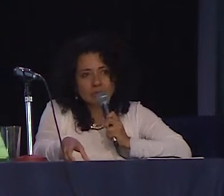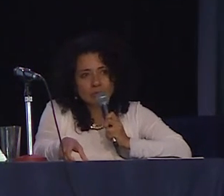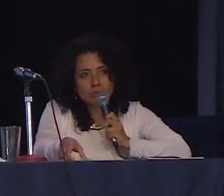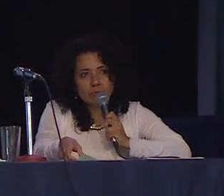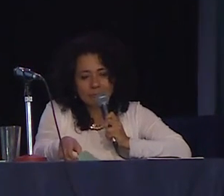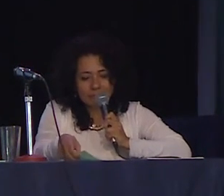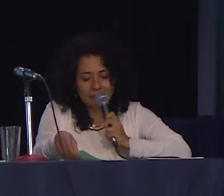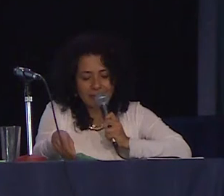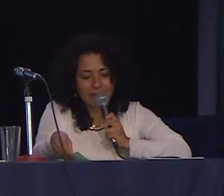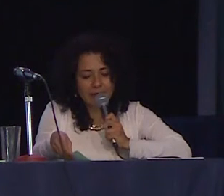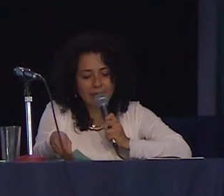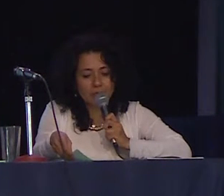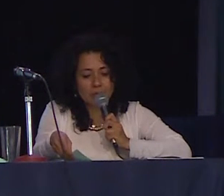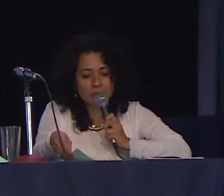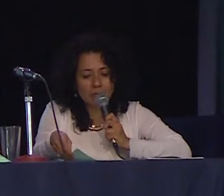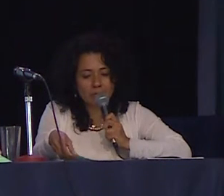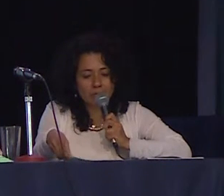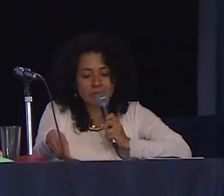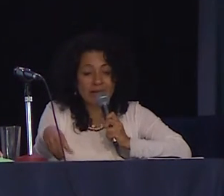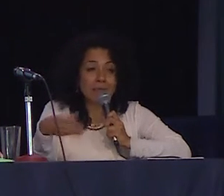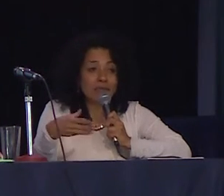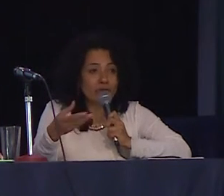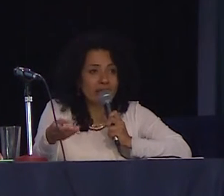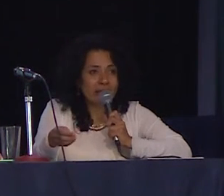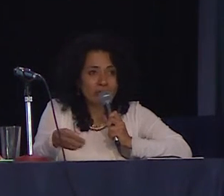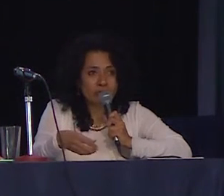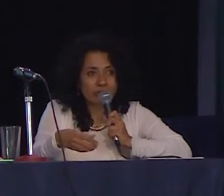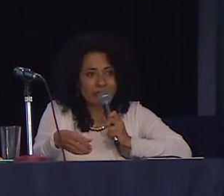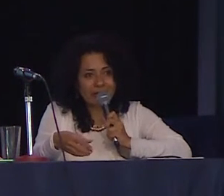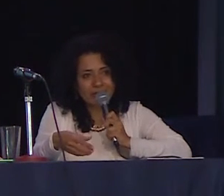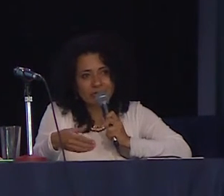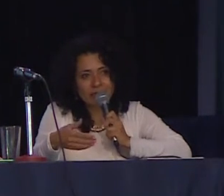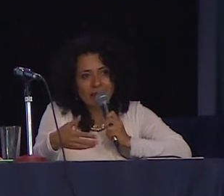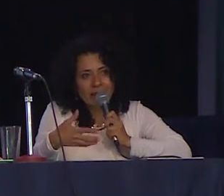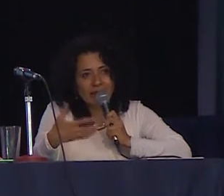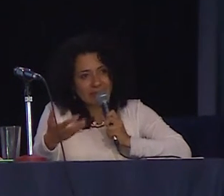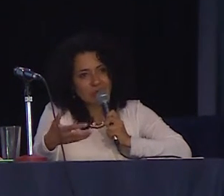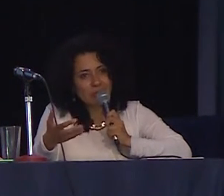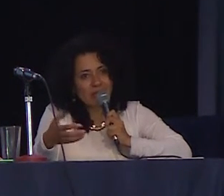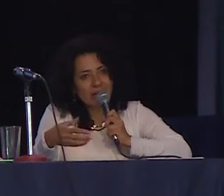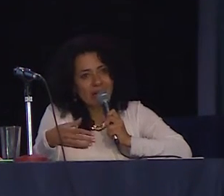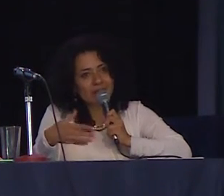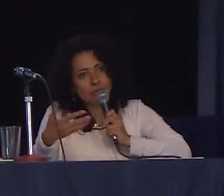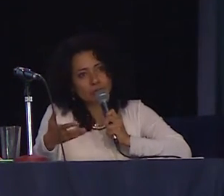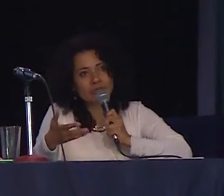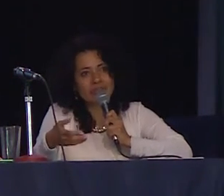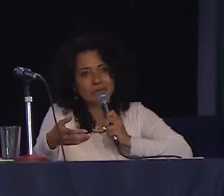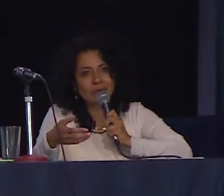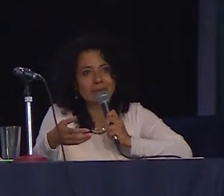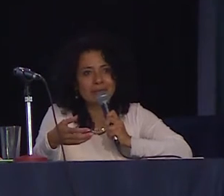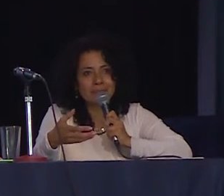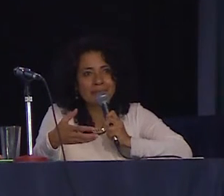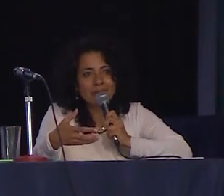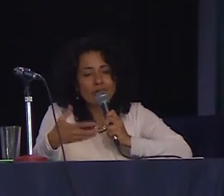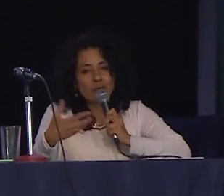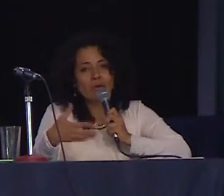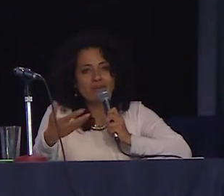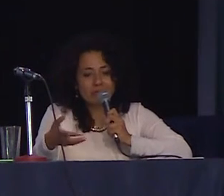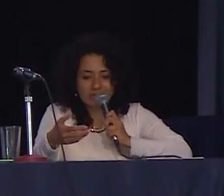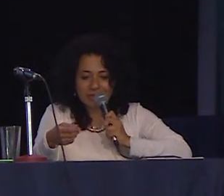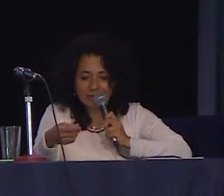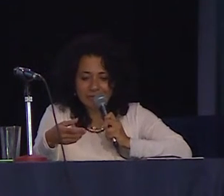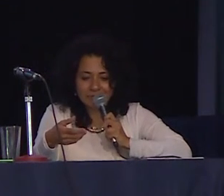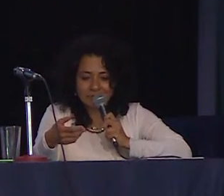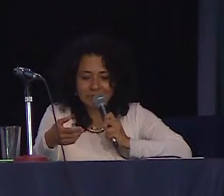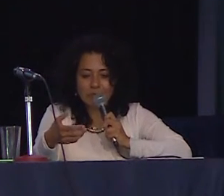la actitud que asumimos la mayoría de los ciudadanos es esperar a que otros resuelvan. ¿Cómo